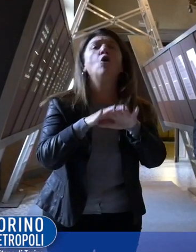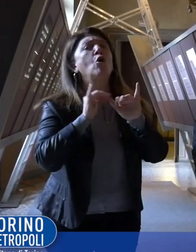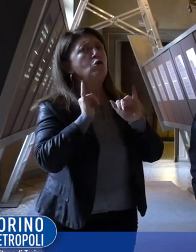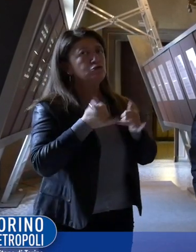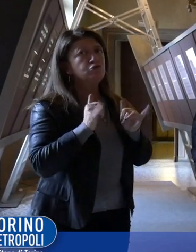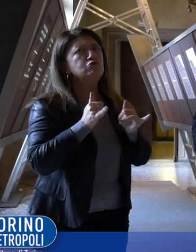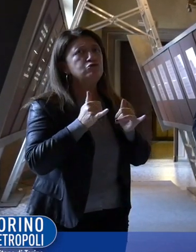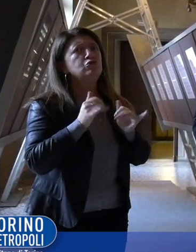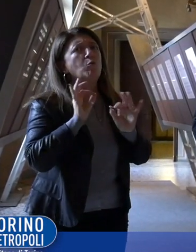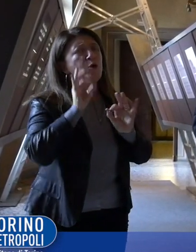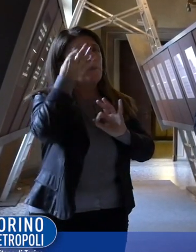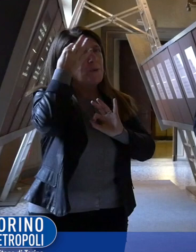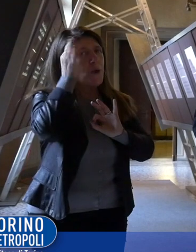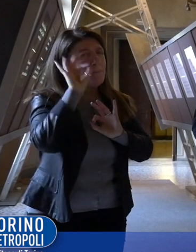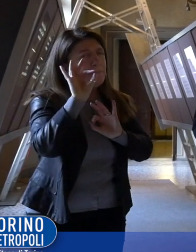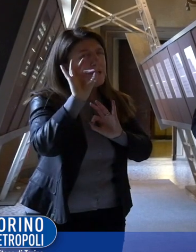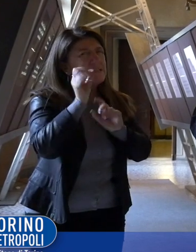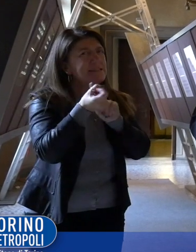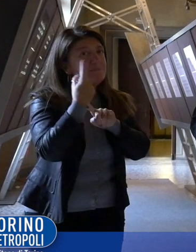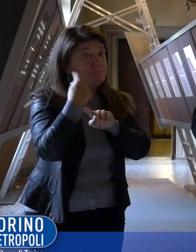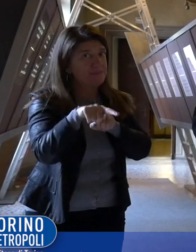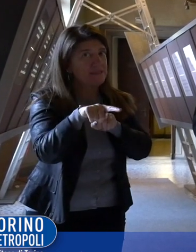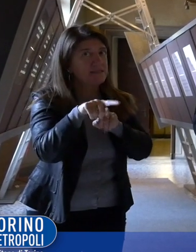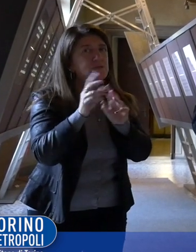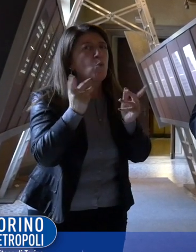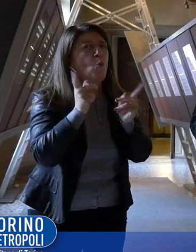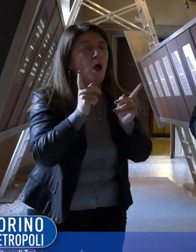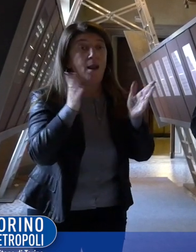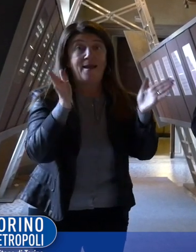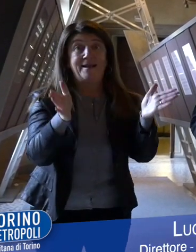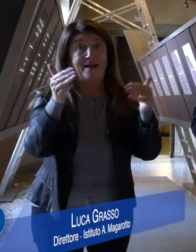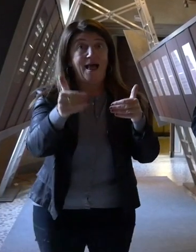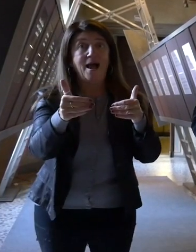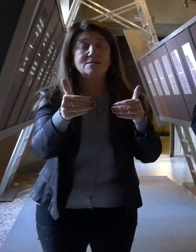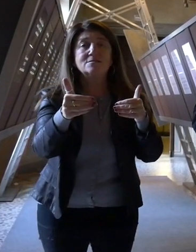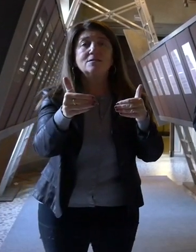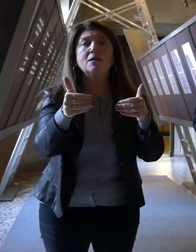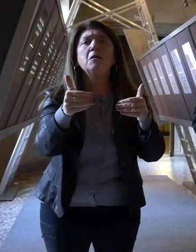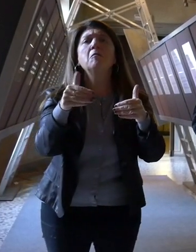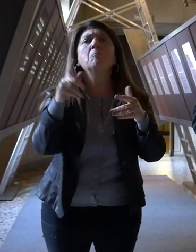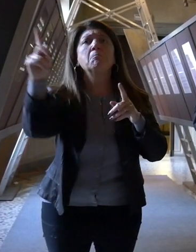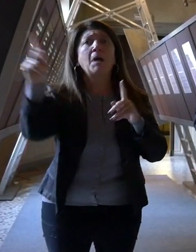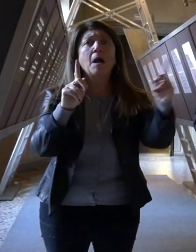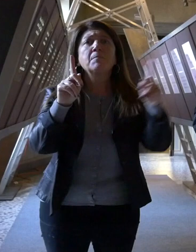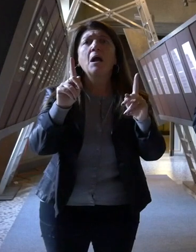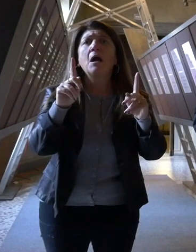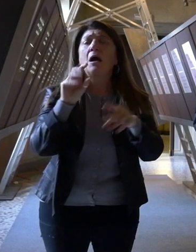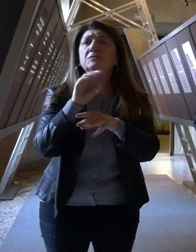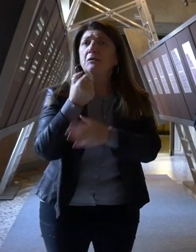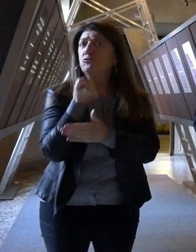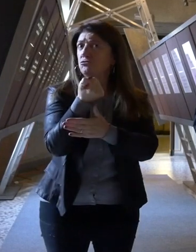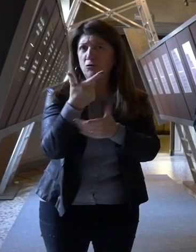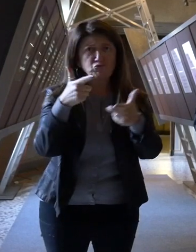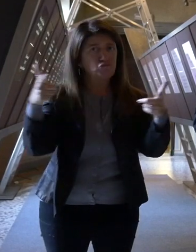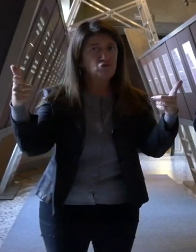peculiarità e il fatto che nelle classi non esiste le insegnanti di sostegno ma l'insegnante della materia